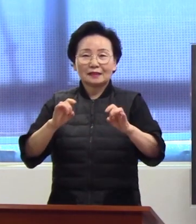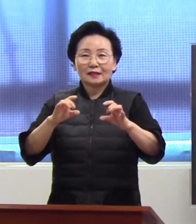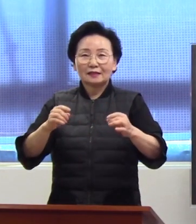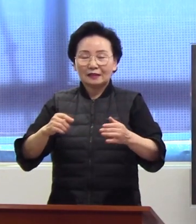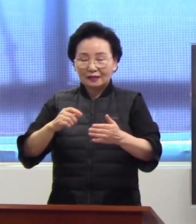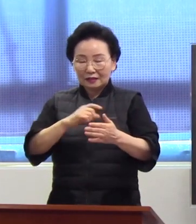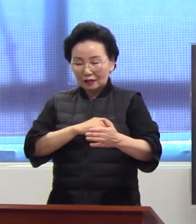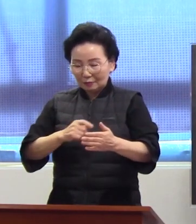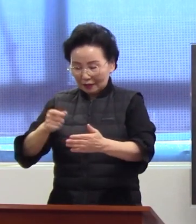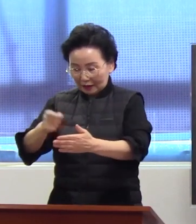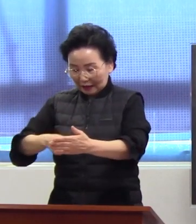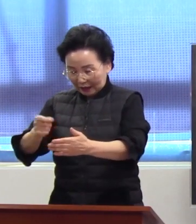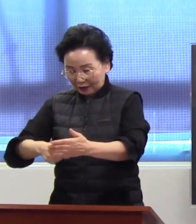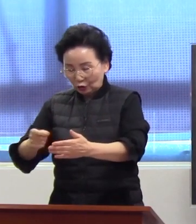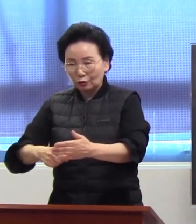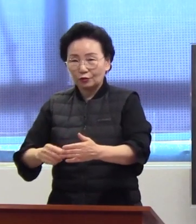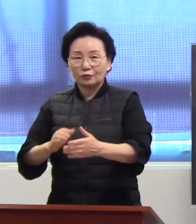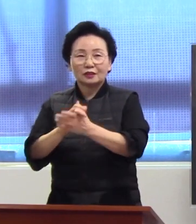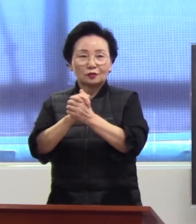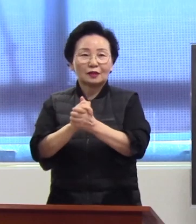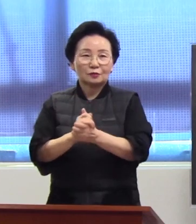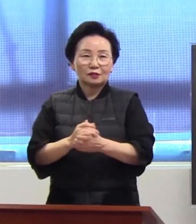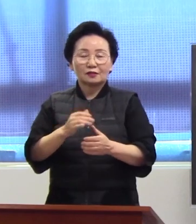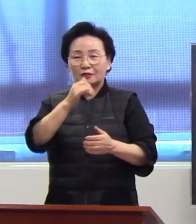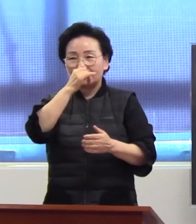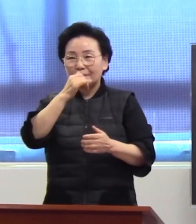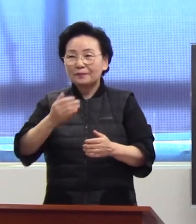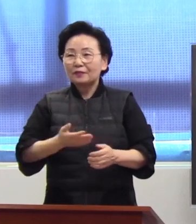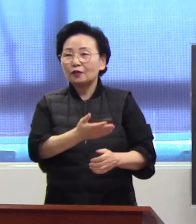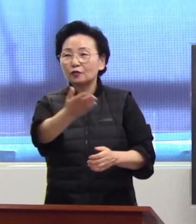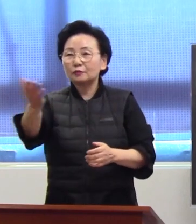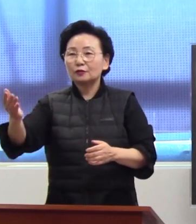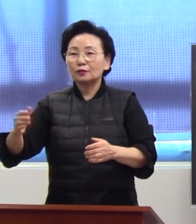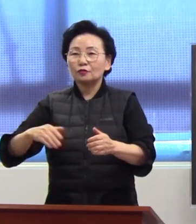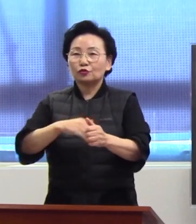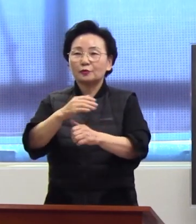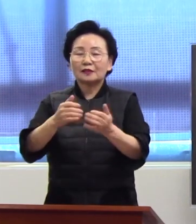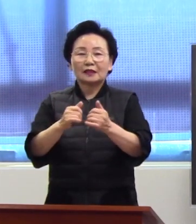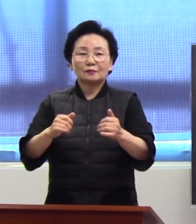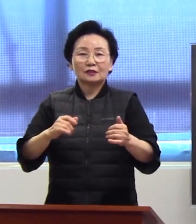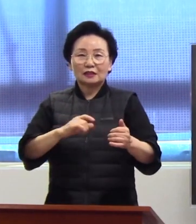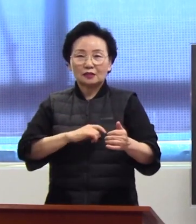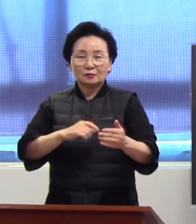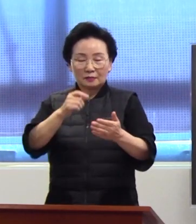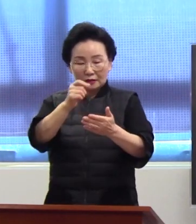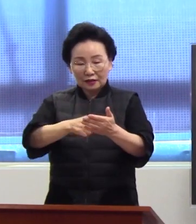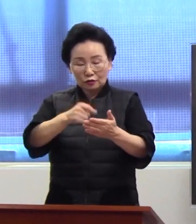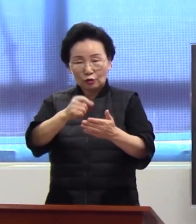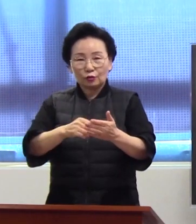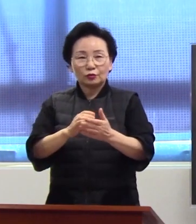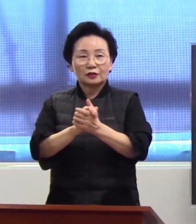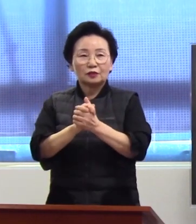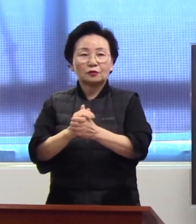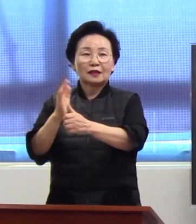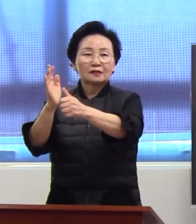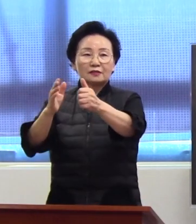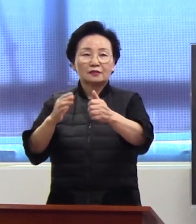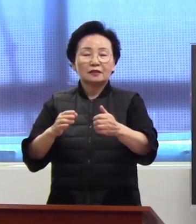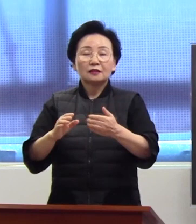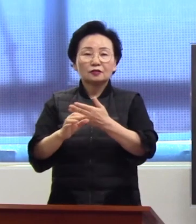사람마다 이름을 이렇게 다 적어놓고 기도하고 있어요. 여러분도 주변 사람들 이름 이렇게 적어놓고 기도하세요.